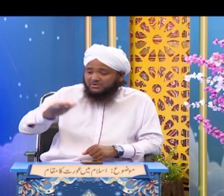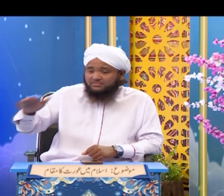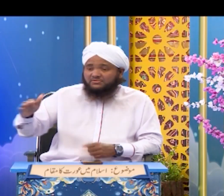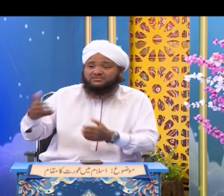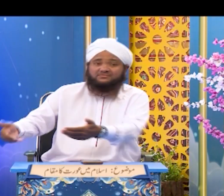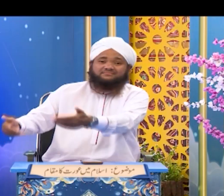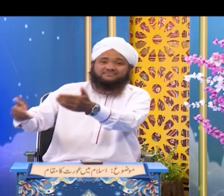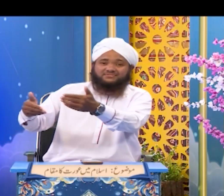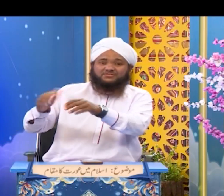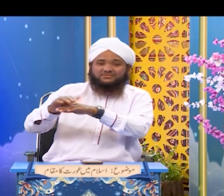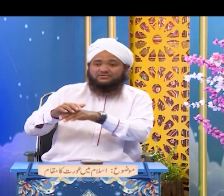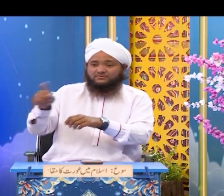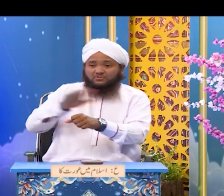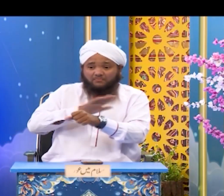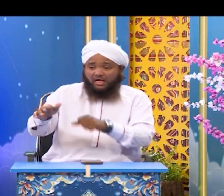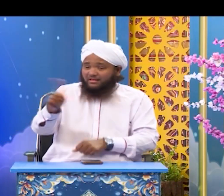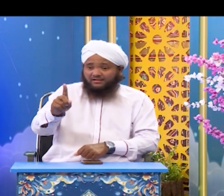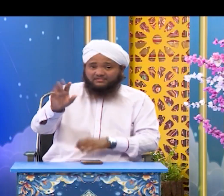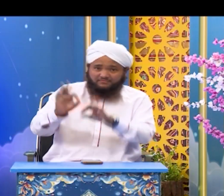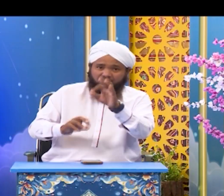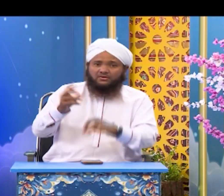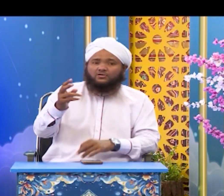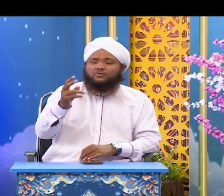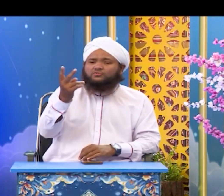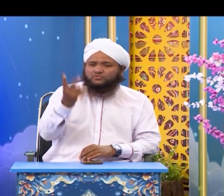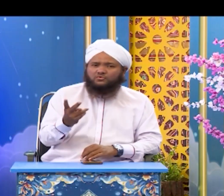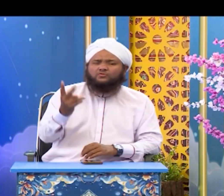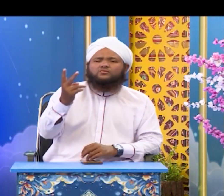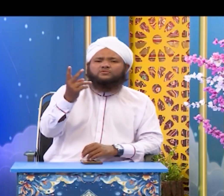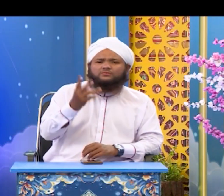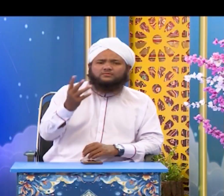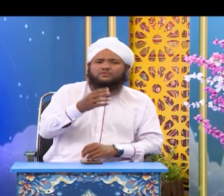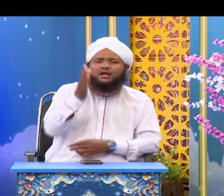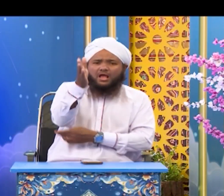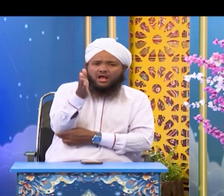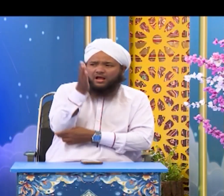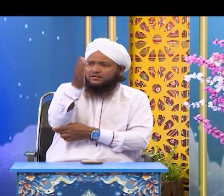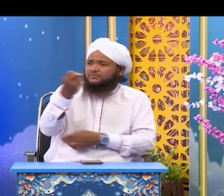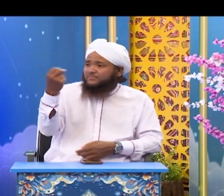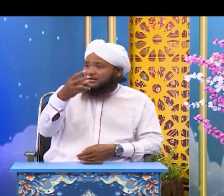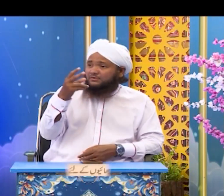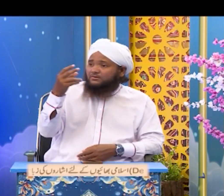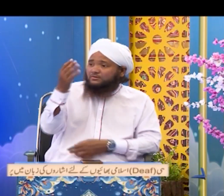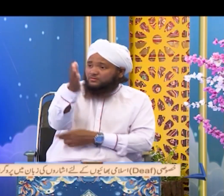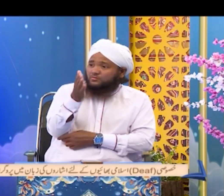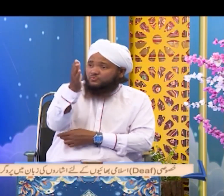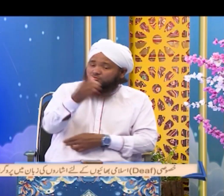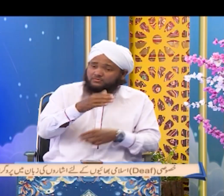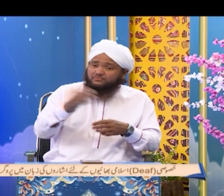بچایا اور ہر ایک کے بدلے 10 ماہ والی حاملہ اونٹنیاں اور ایک اونٹ بطور فدیہ